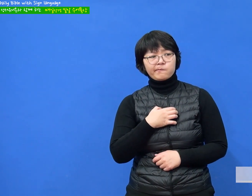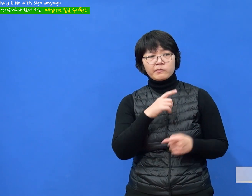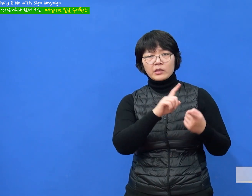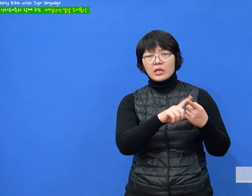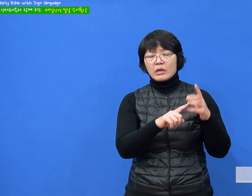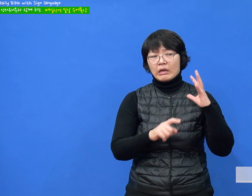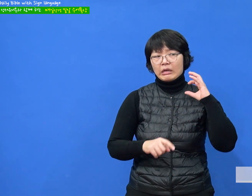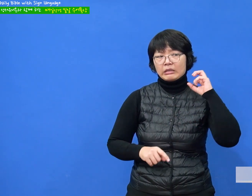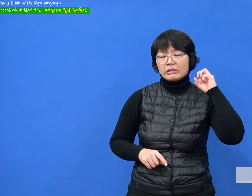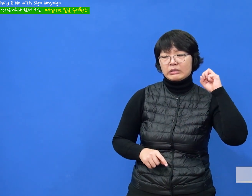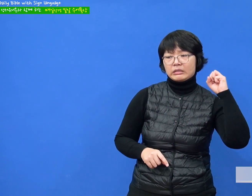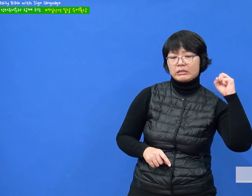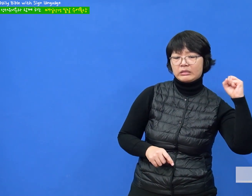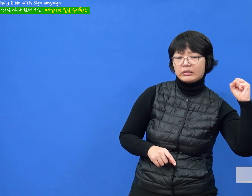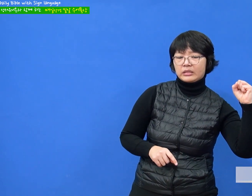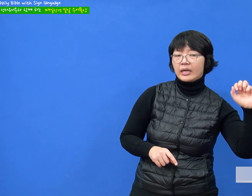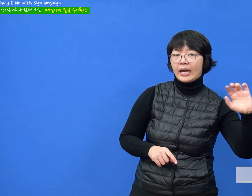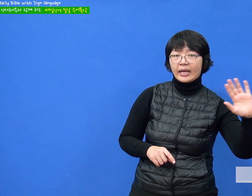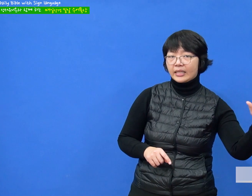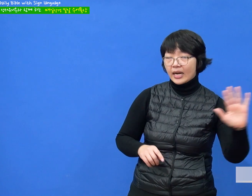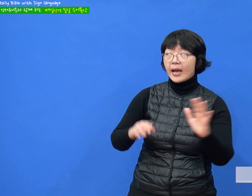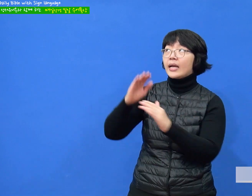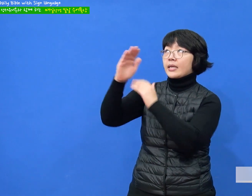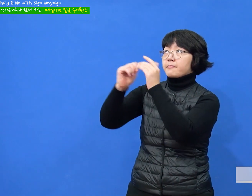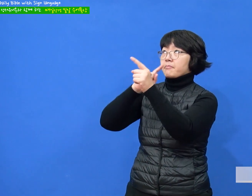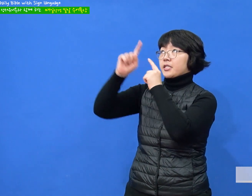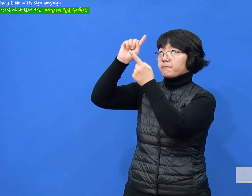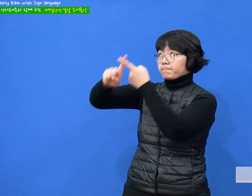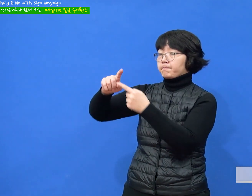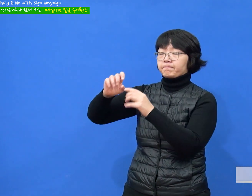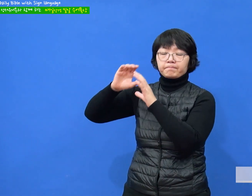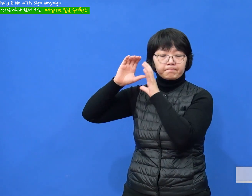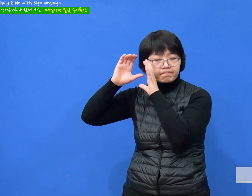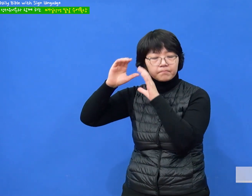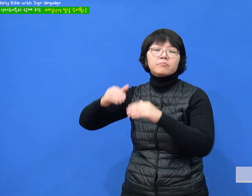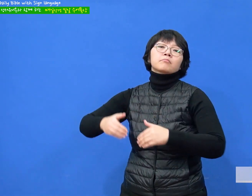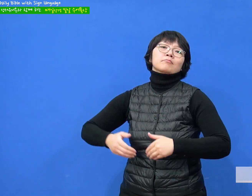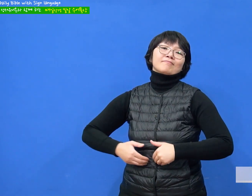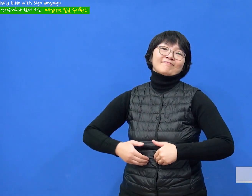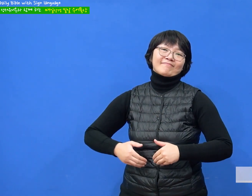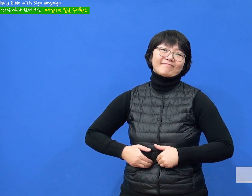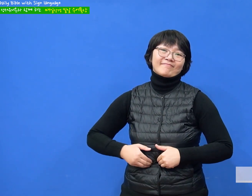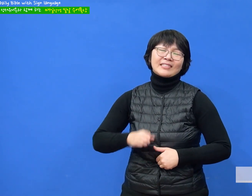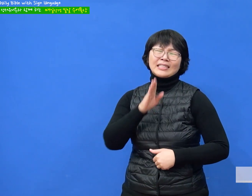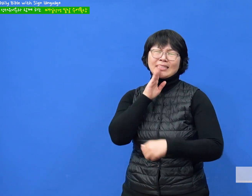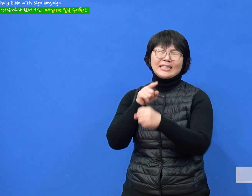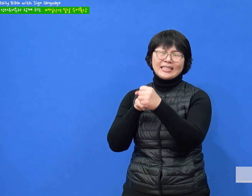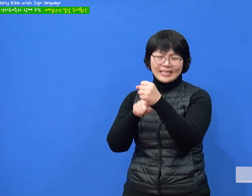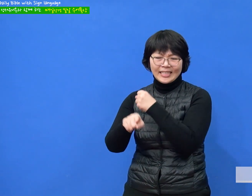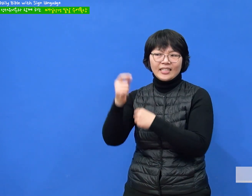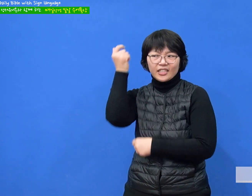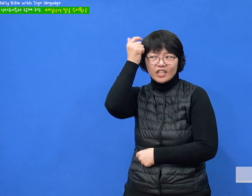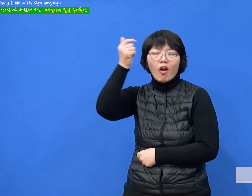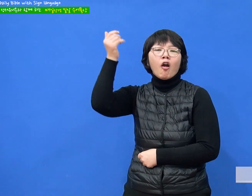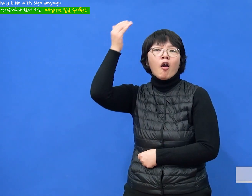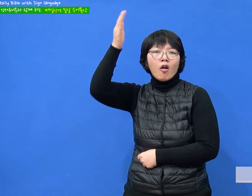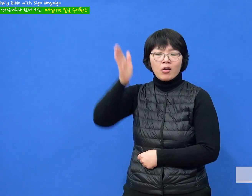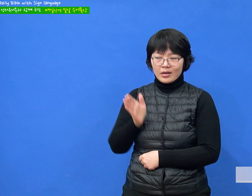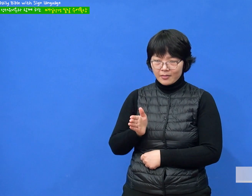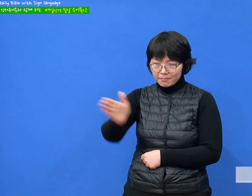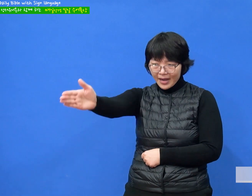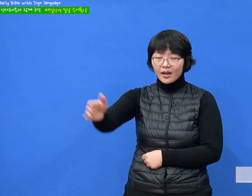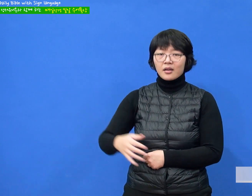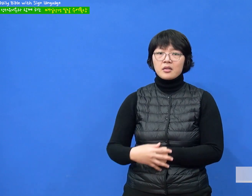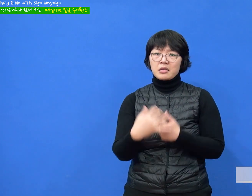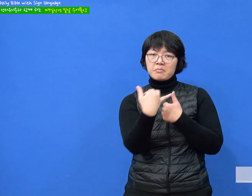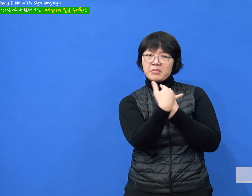것이 아니라 하나님의 말씀에 반응해야 하는 사람들입니다. 진리의 영을 따르지 미혹의 영을 따르는 자가